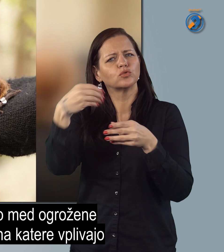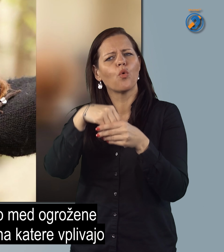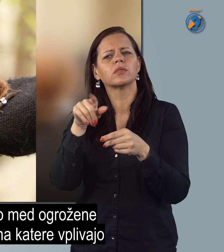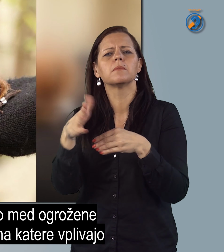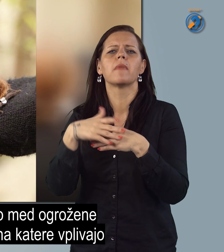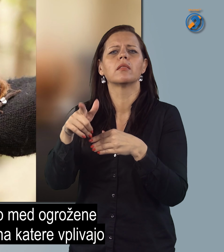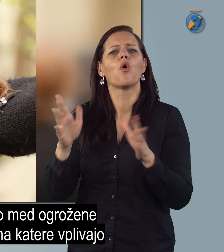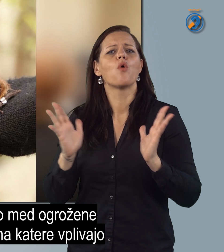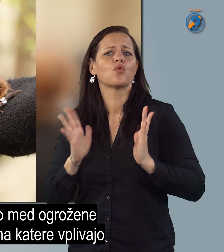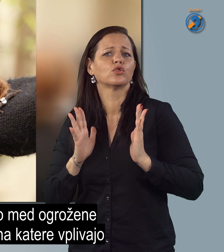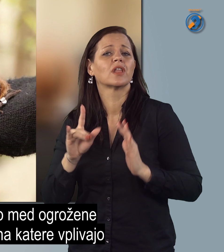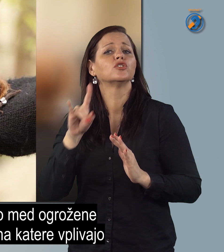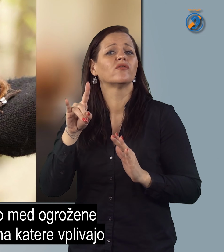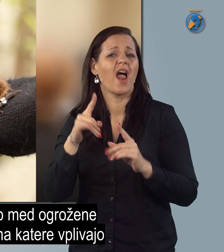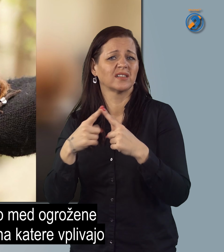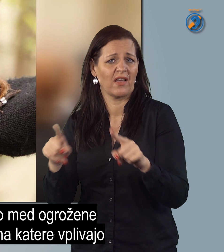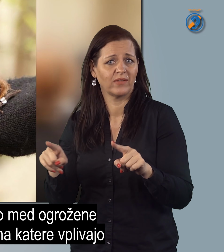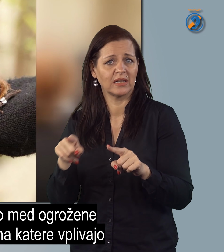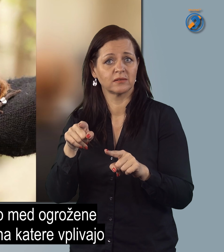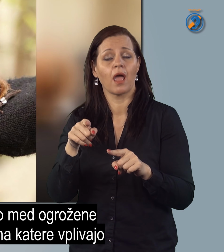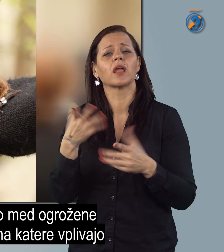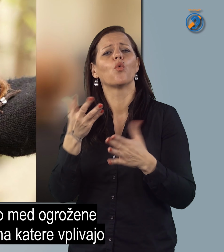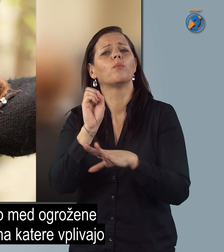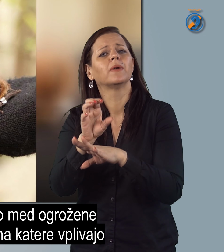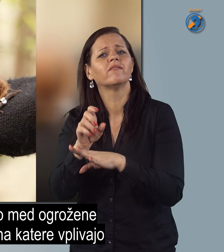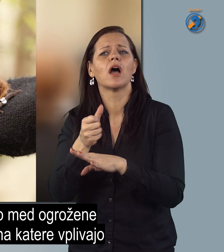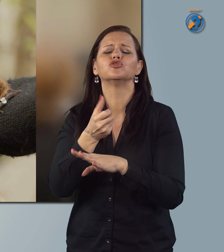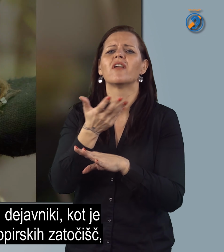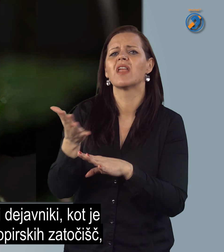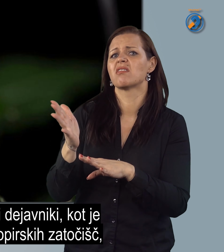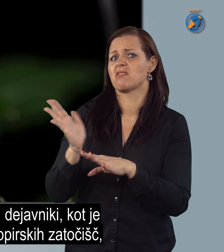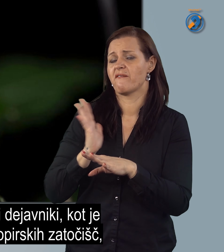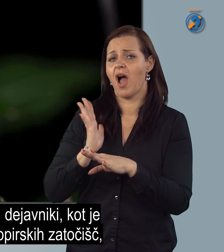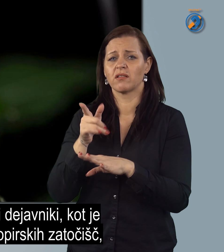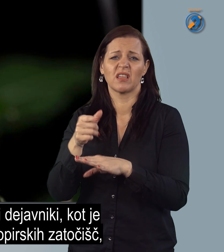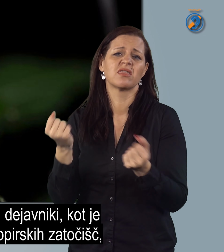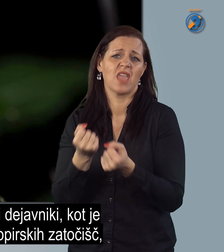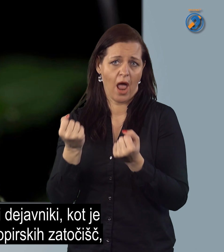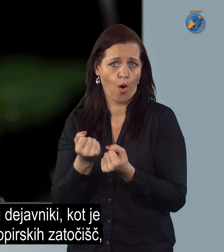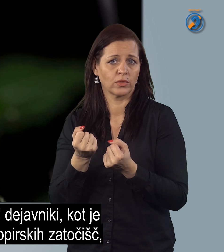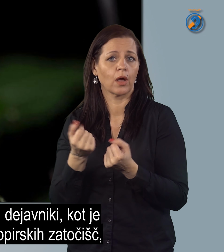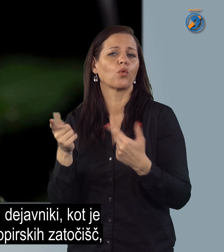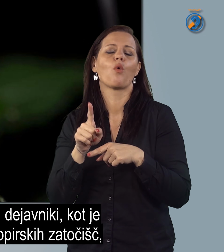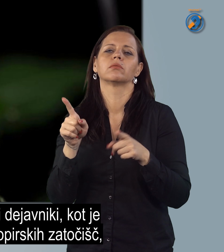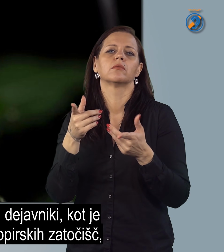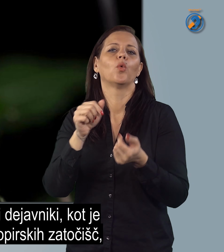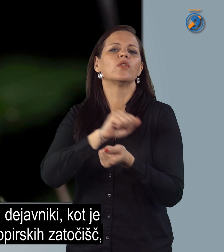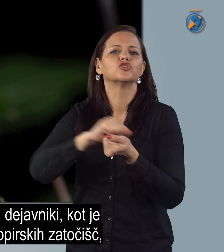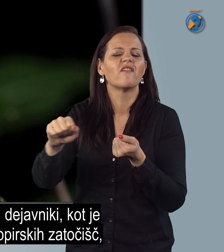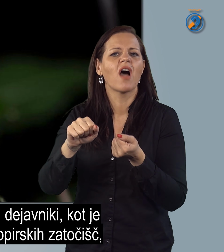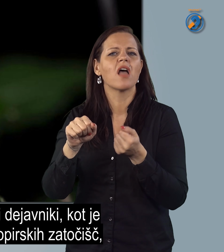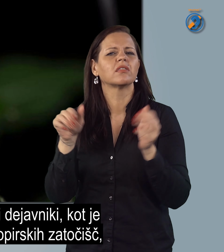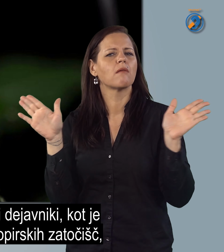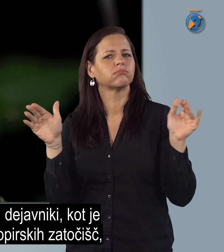ogrožene živalske vrste, na katere vplivajo številni nevarni dejavniki, kot je uničevanje netopirskih